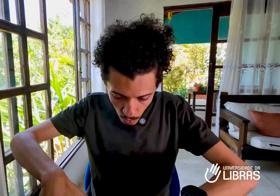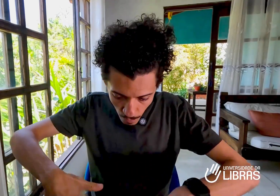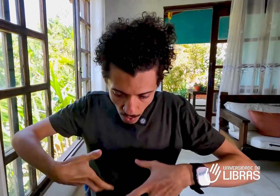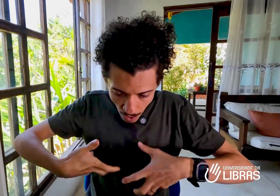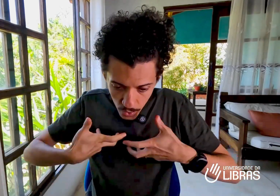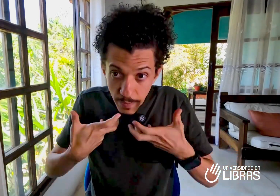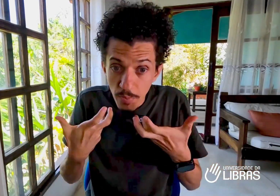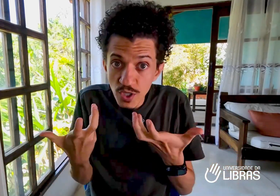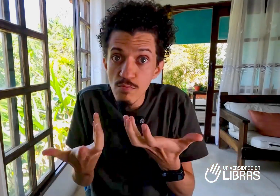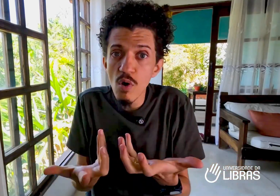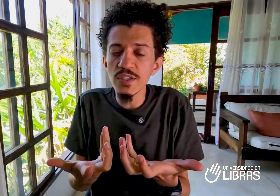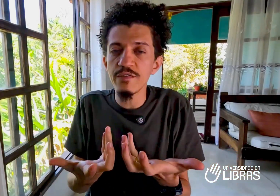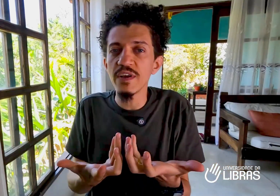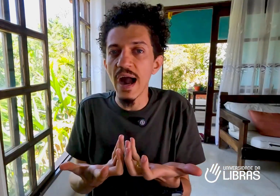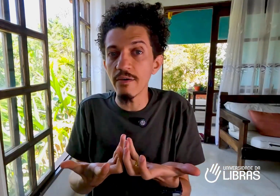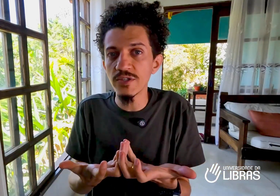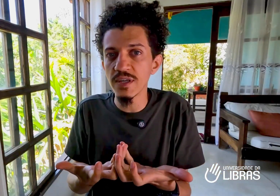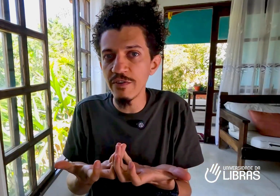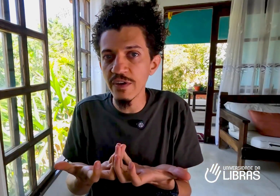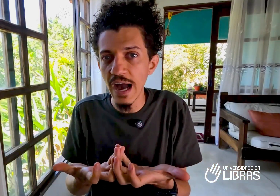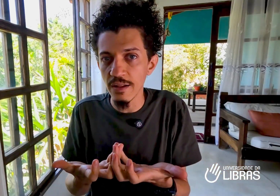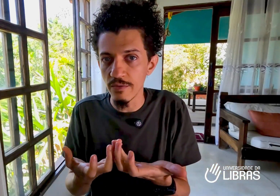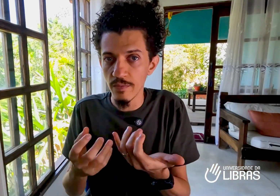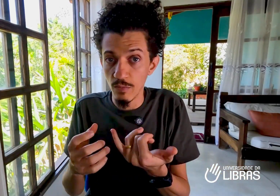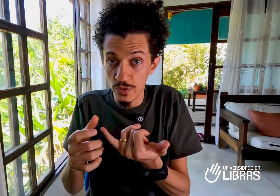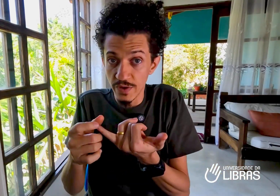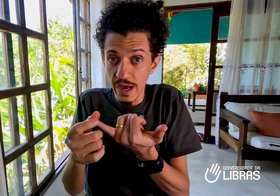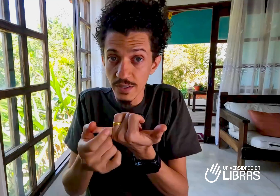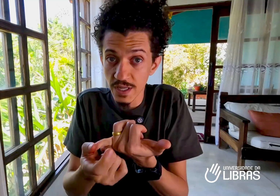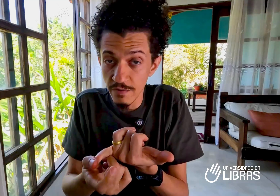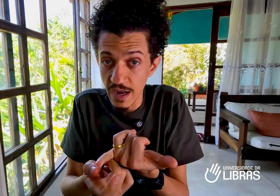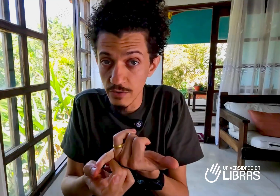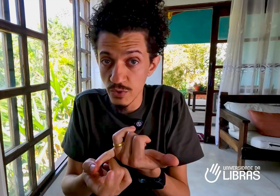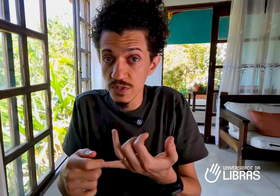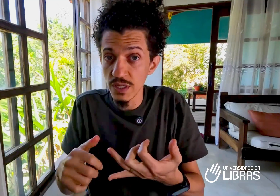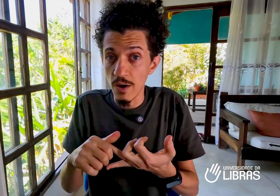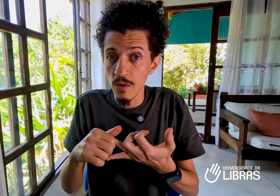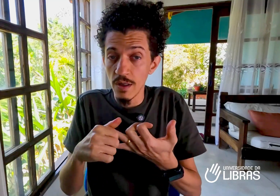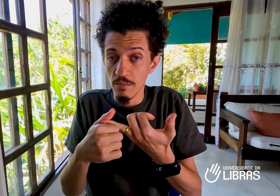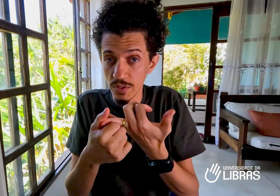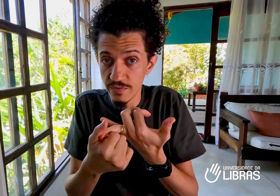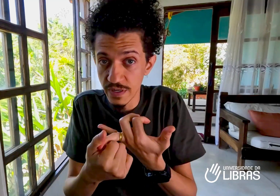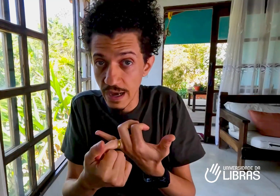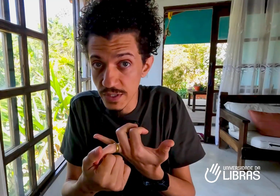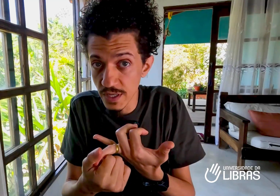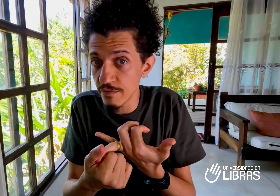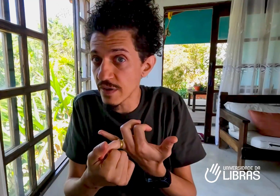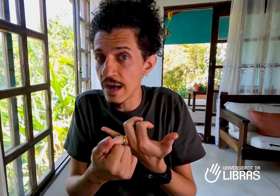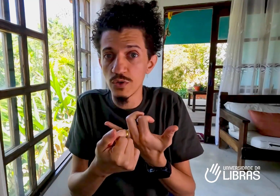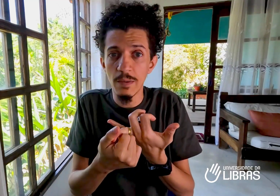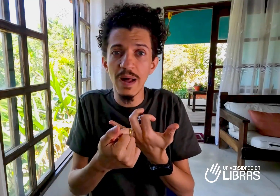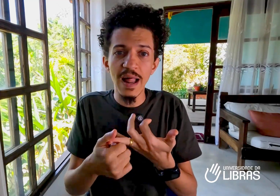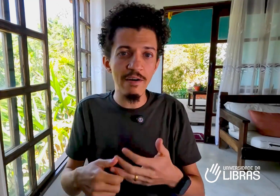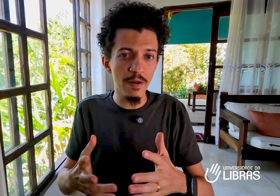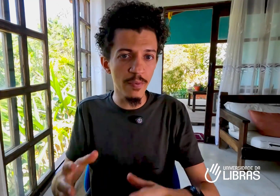como algo que pode modificar o significado de um sinal, modificar o significado de uma palavra. Por